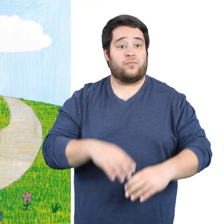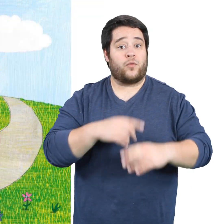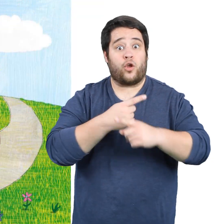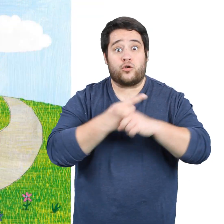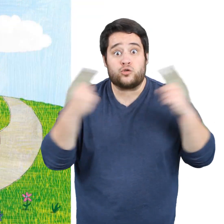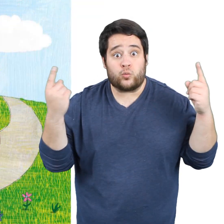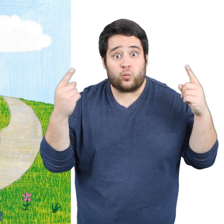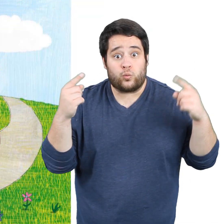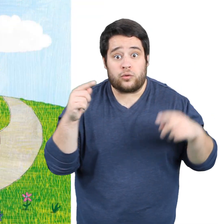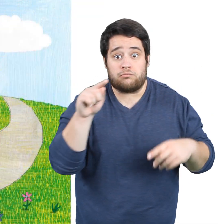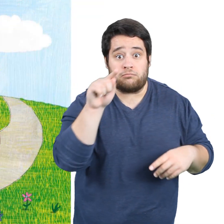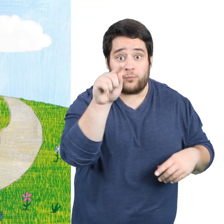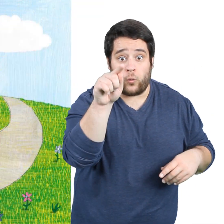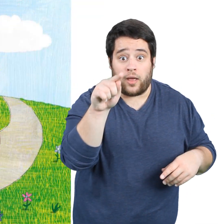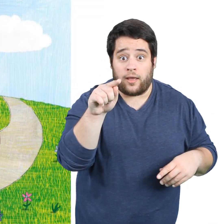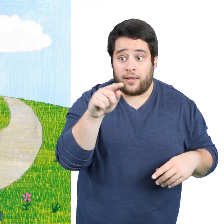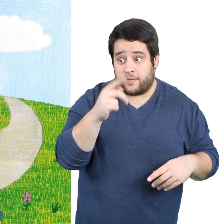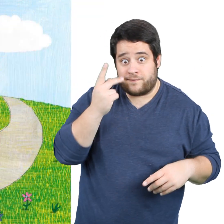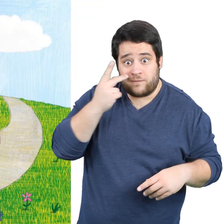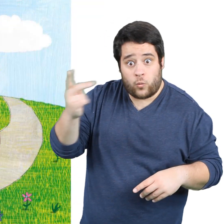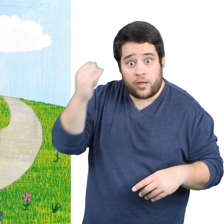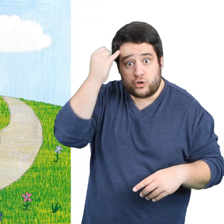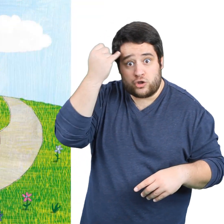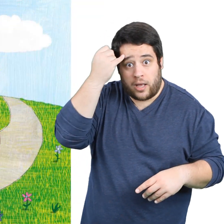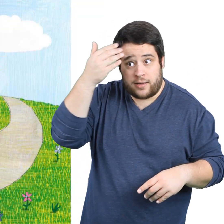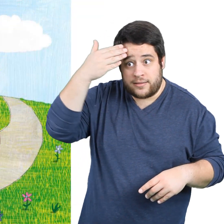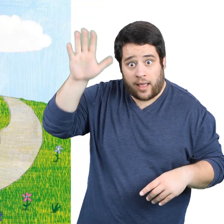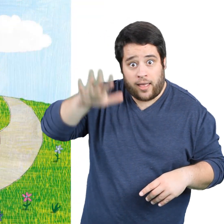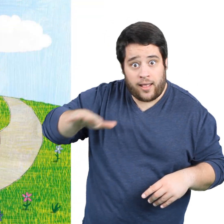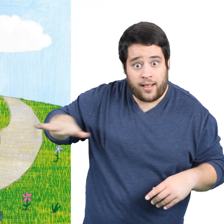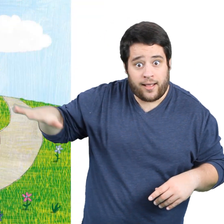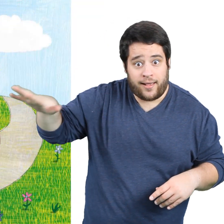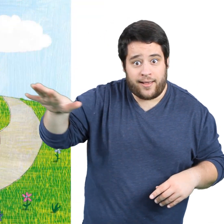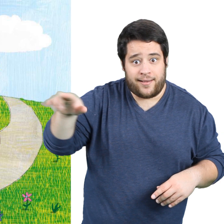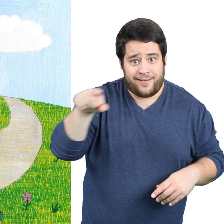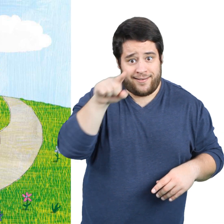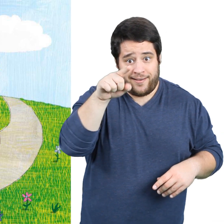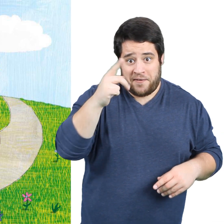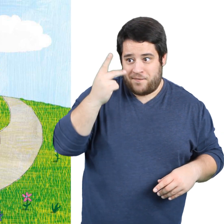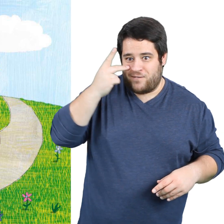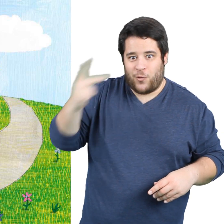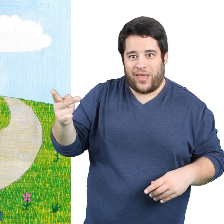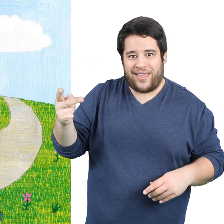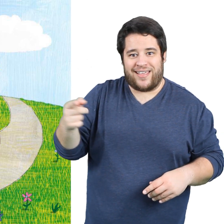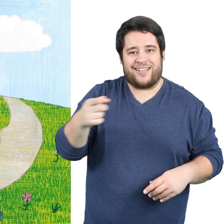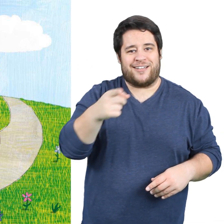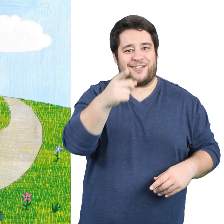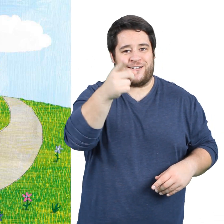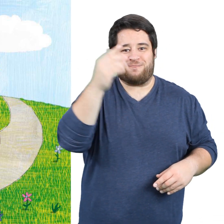Si un jour vous apercevez Jack sur un terrain de jeu, vous ferez la rencontre d'un